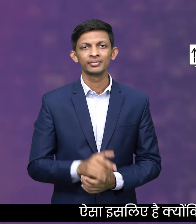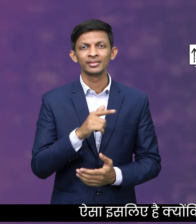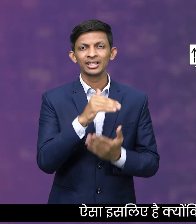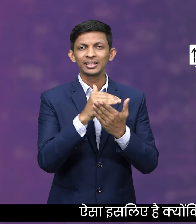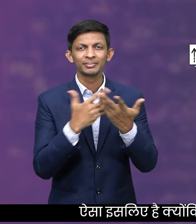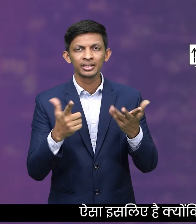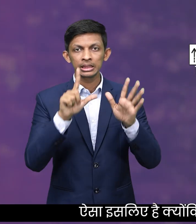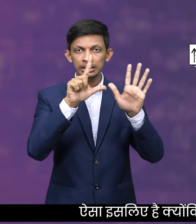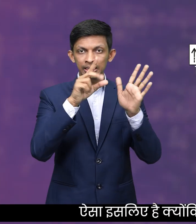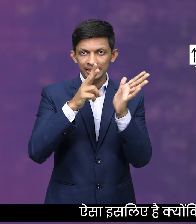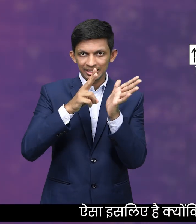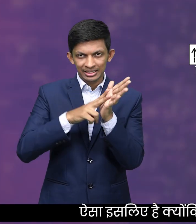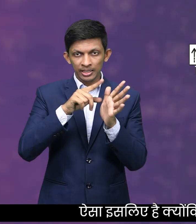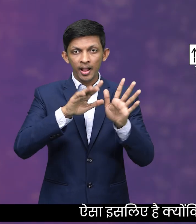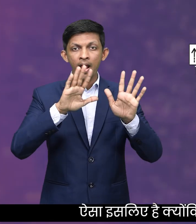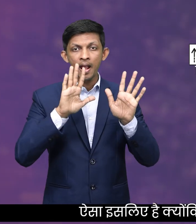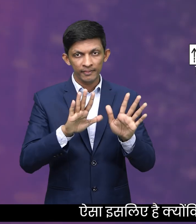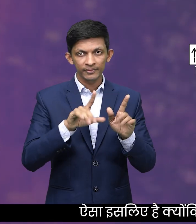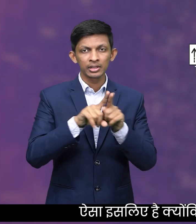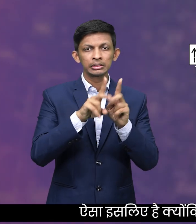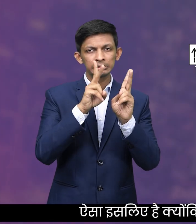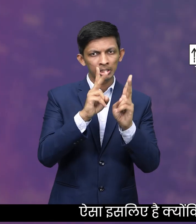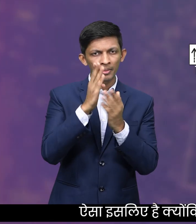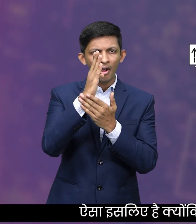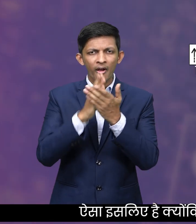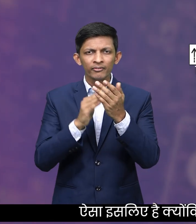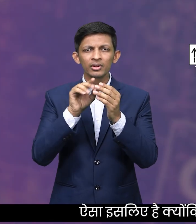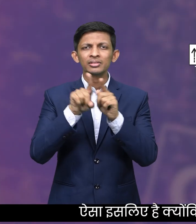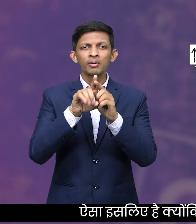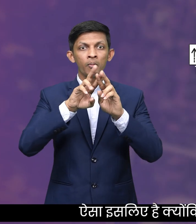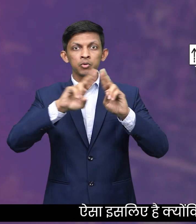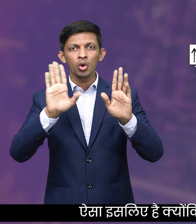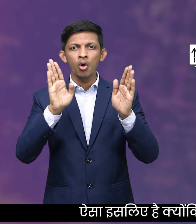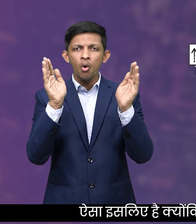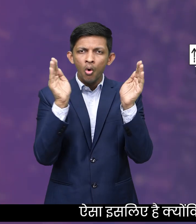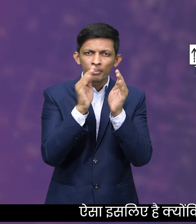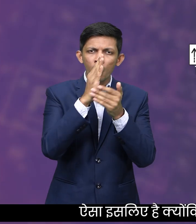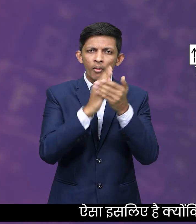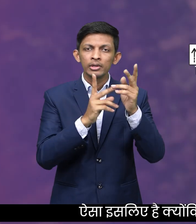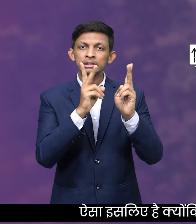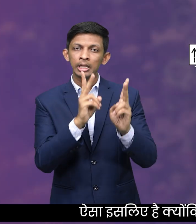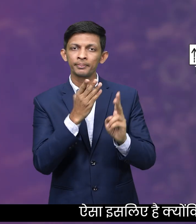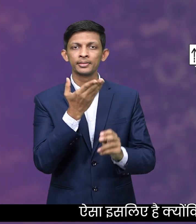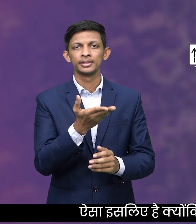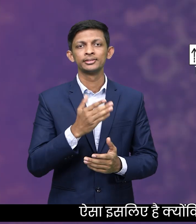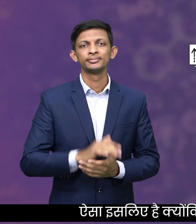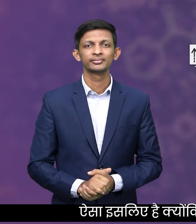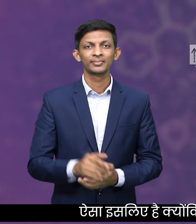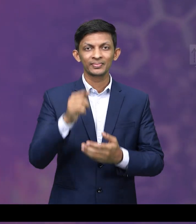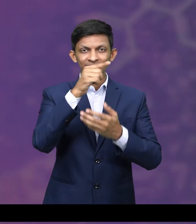ऐसा इसलिए है क्योंकि 7n में एक स्थिर आधा भरा विन्यास है।